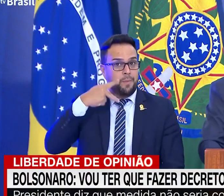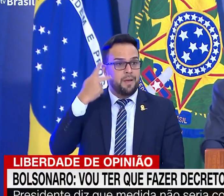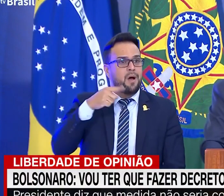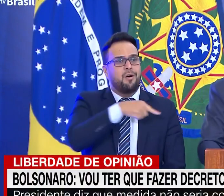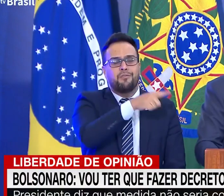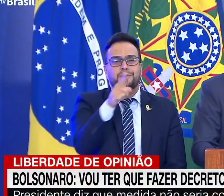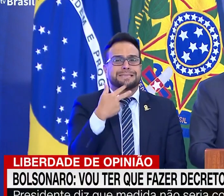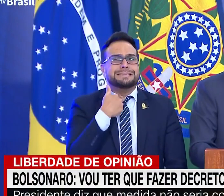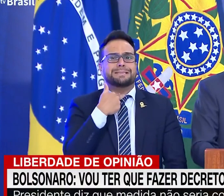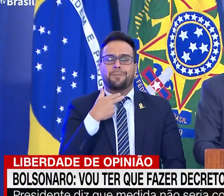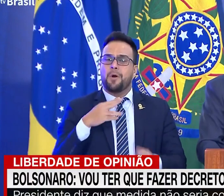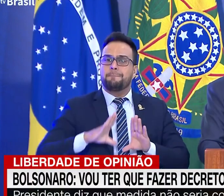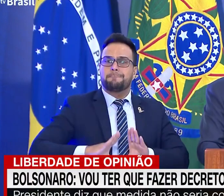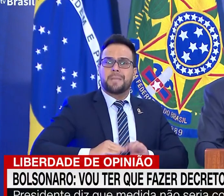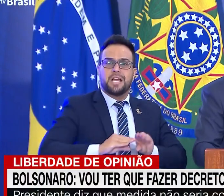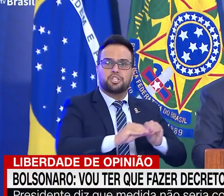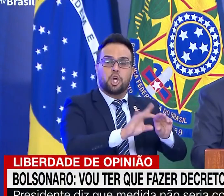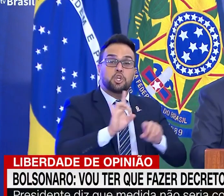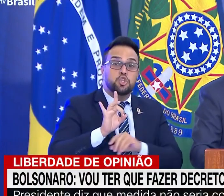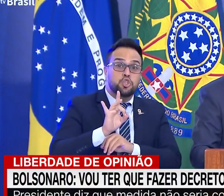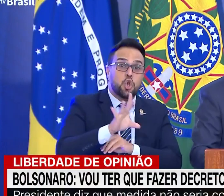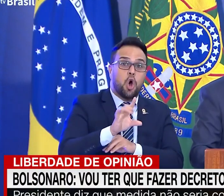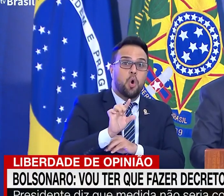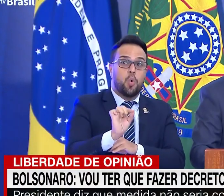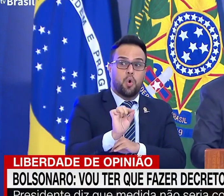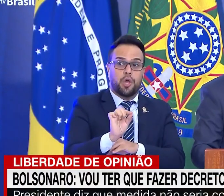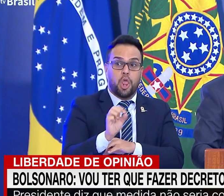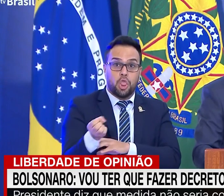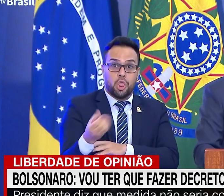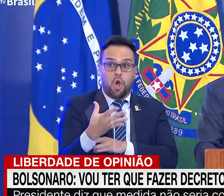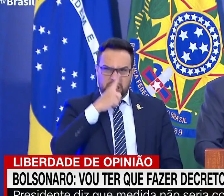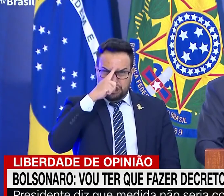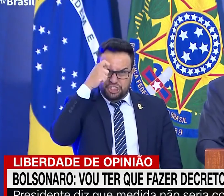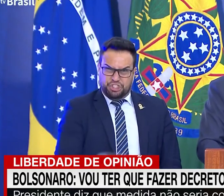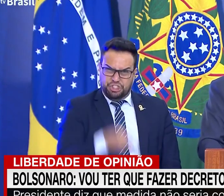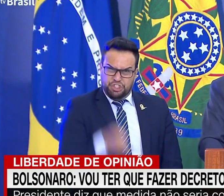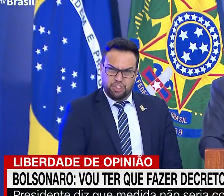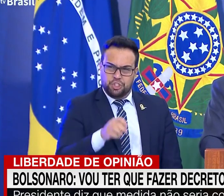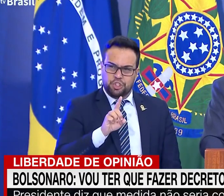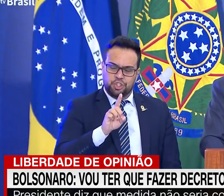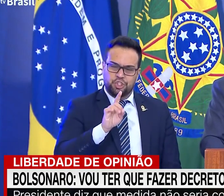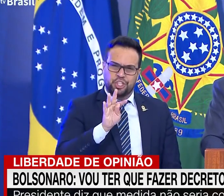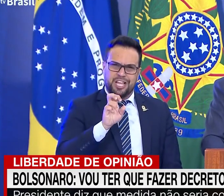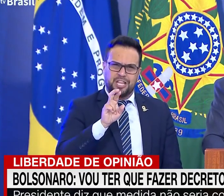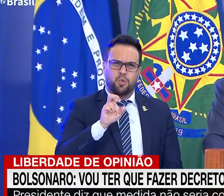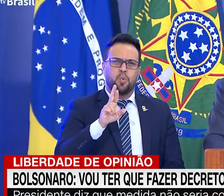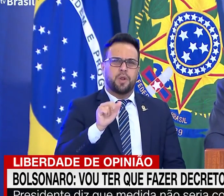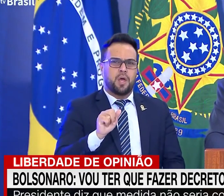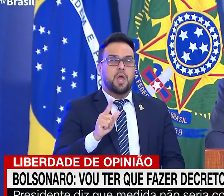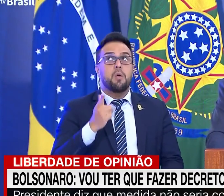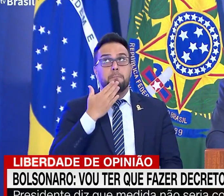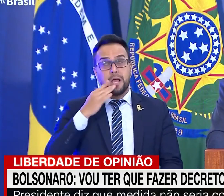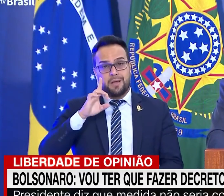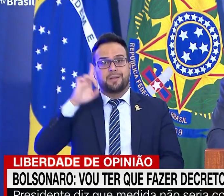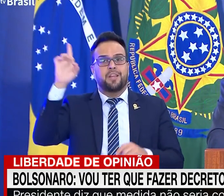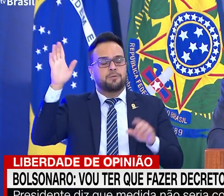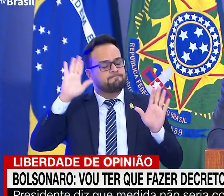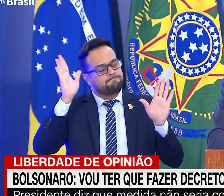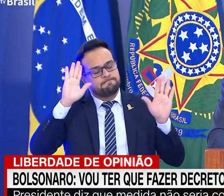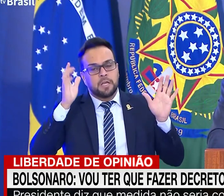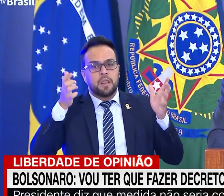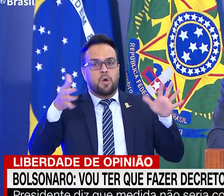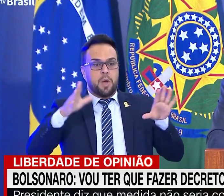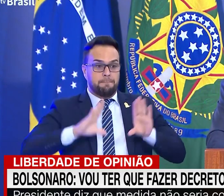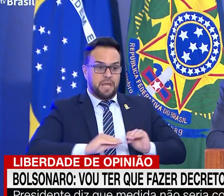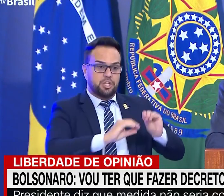vocês podem mudar por e-mail da condição somente uma nova assembleia nacional constituinte Peço a Deus que não tem aqui bastante crédito mas se baixar